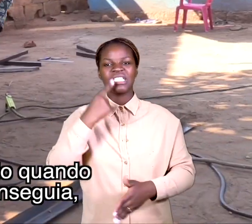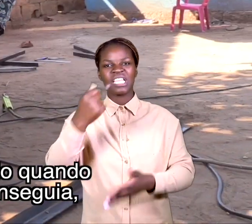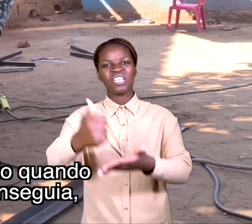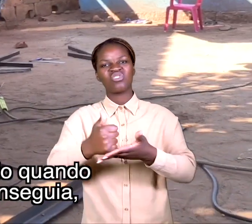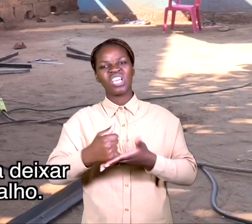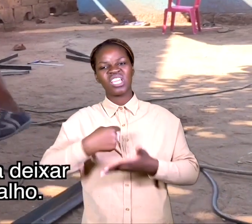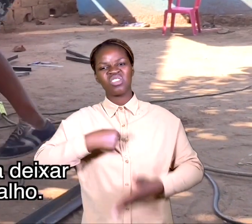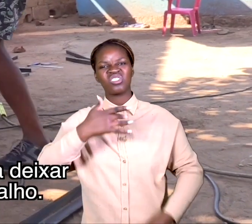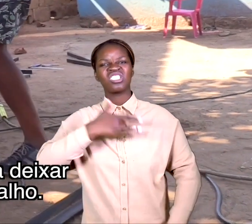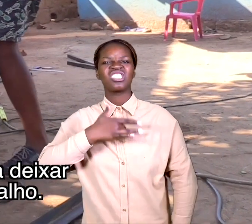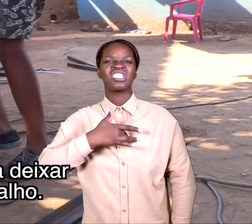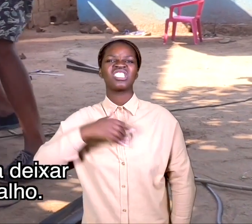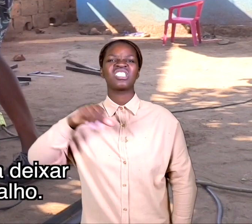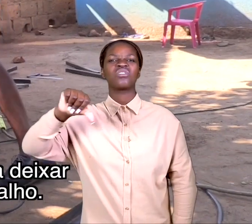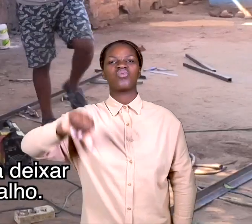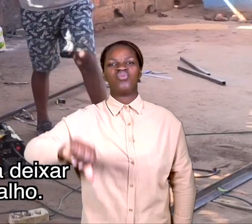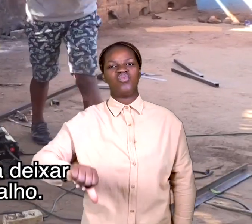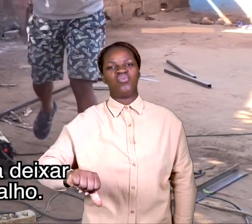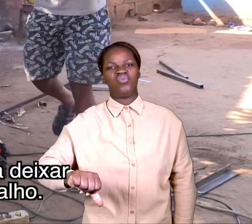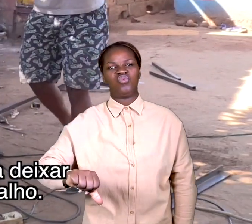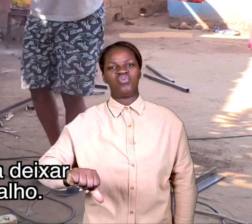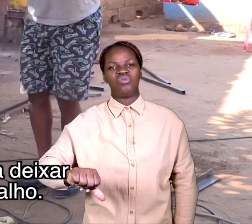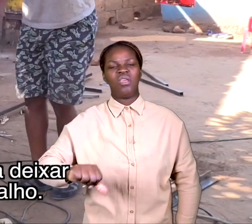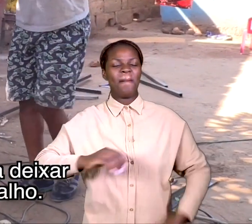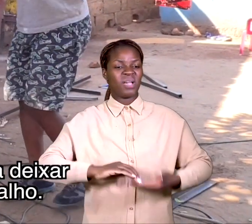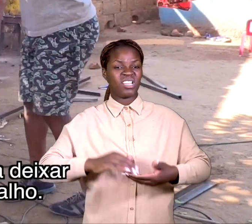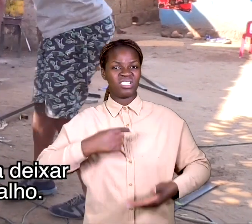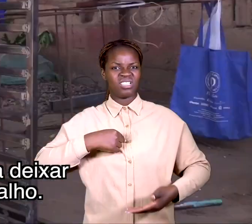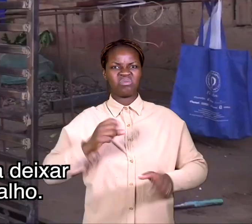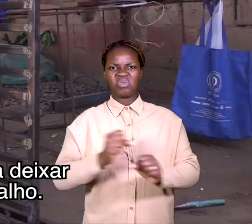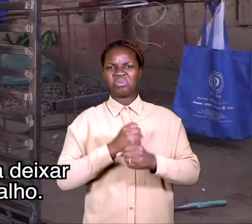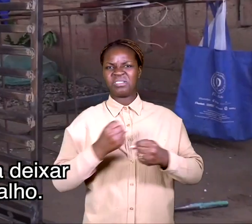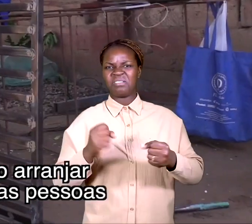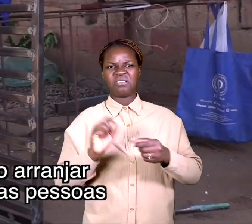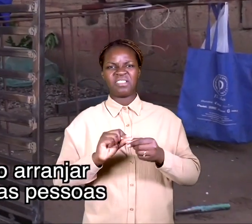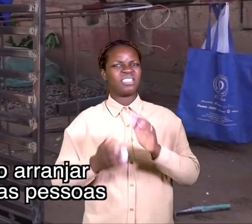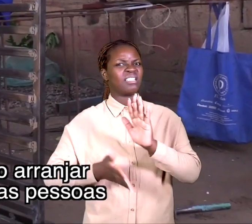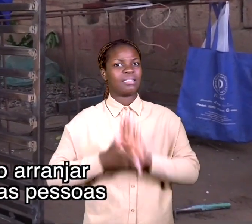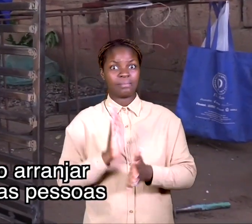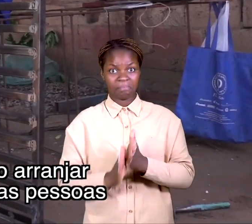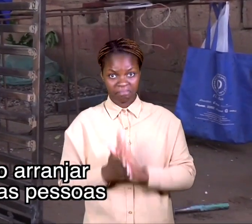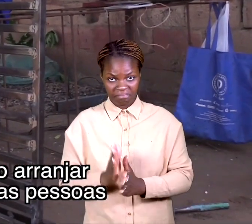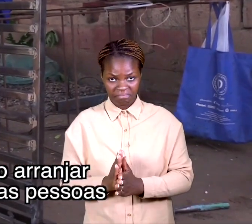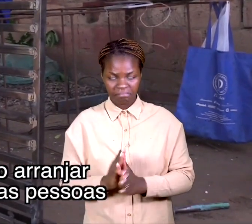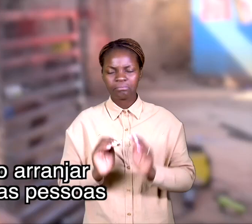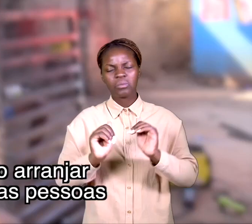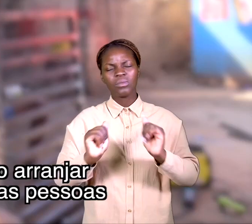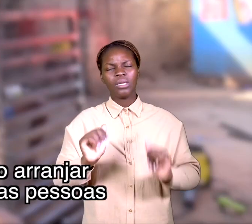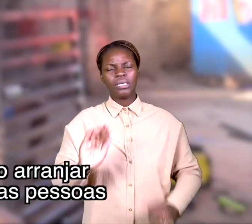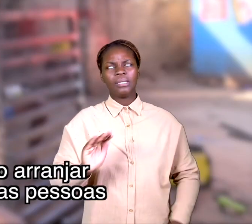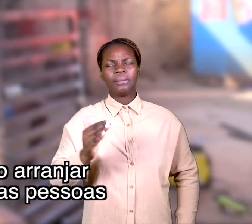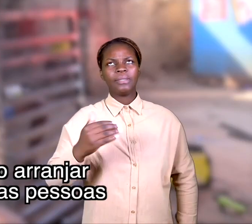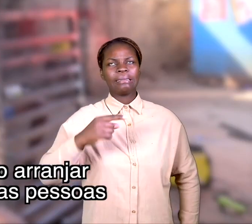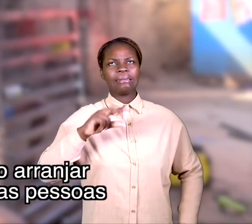conseguir. As pessoas acabavam de dizer deixa lá que iam completar o trabalho, me sentia meio excluído. E